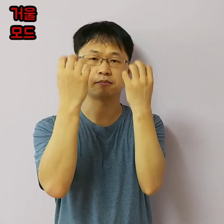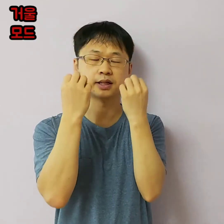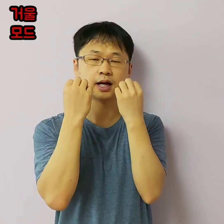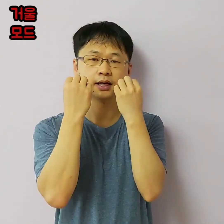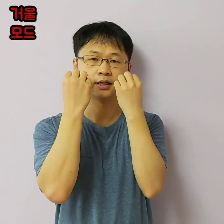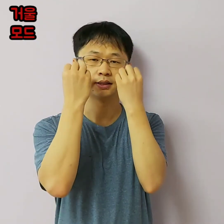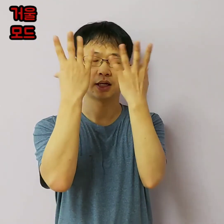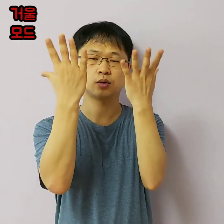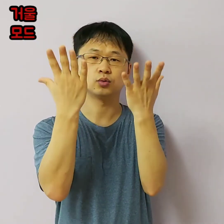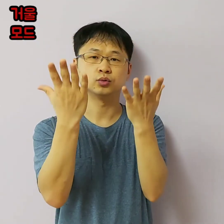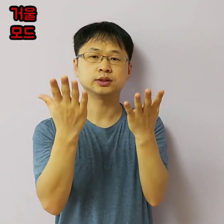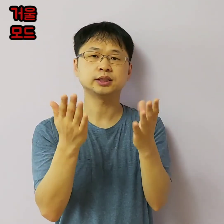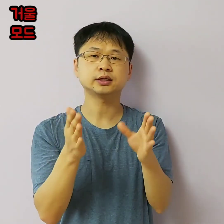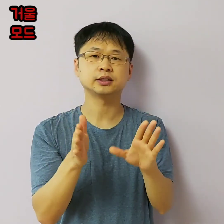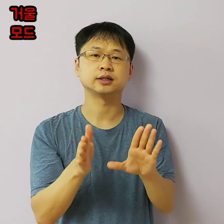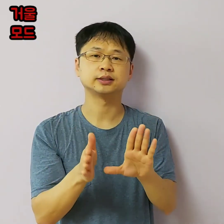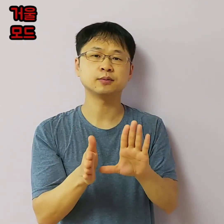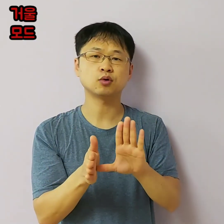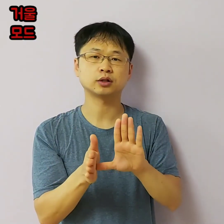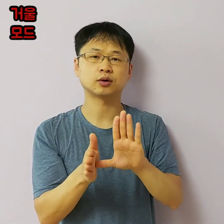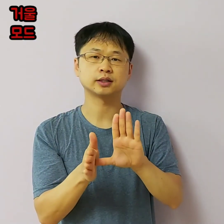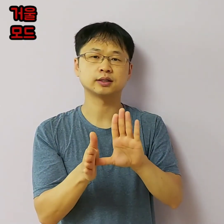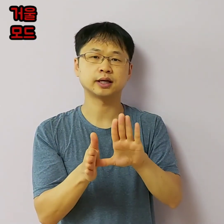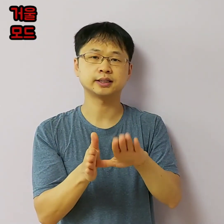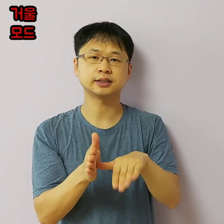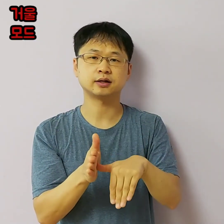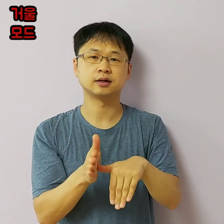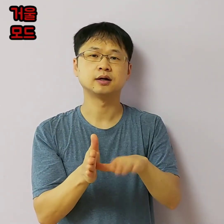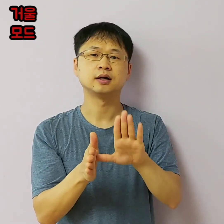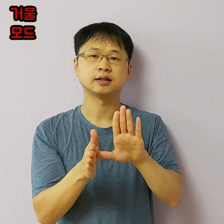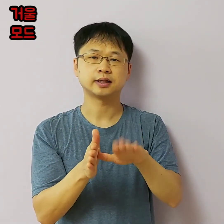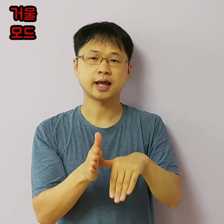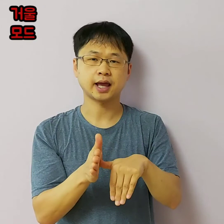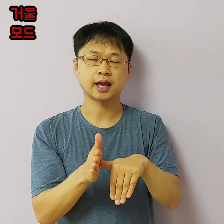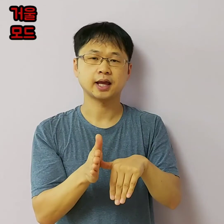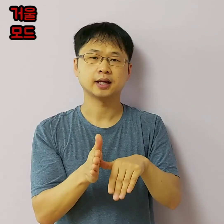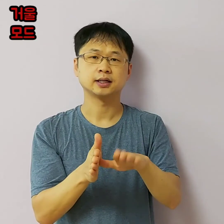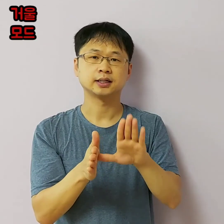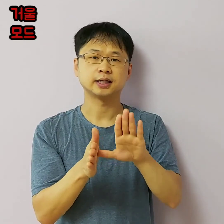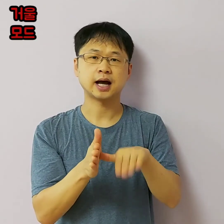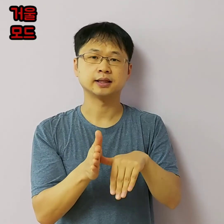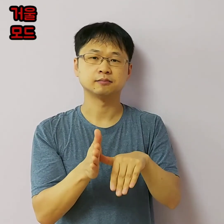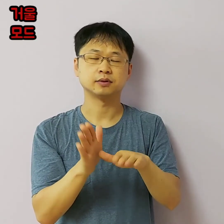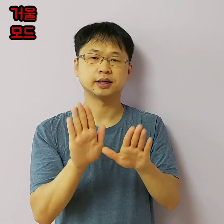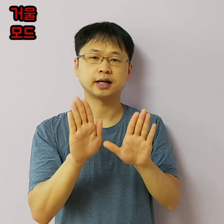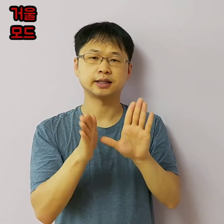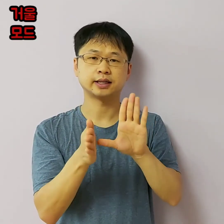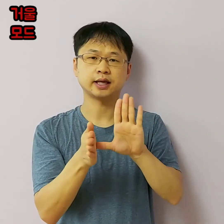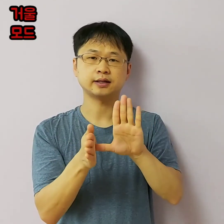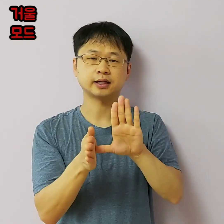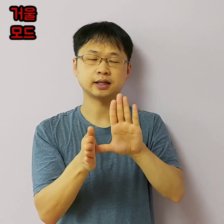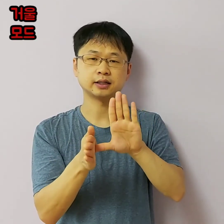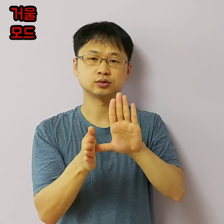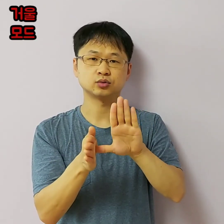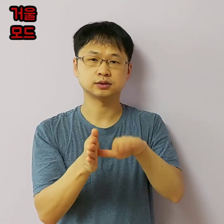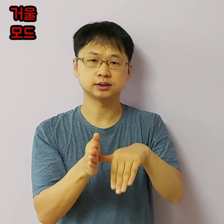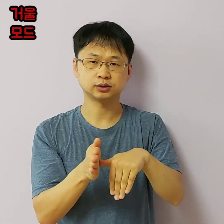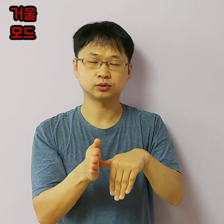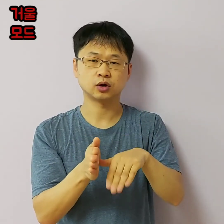새롭다입니다. 새로운 시절 인연, 제목과도 같은데 시절, 때, 기간 뭐 얘기할 때 때를 나타내는 수어